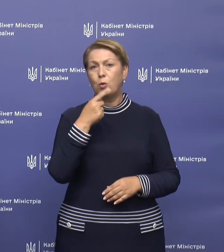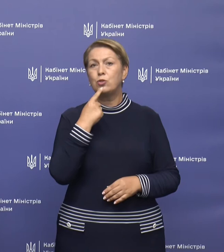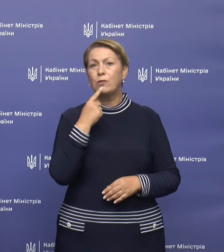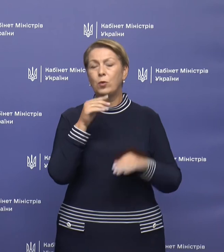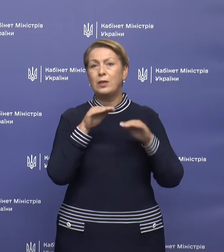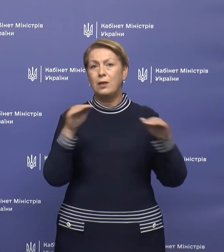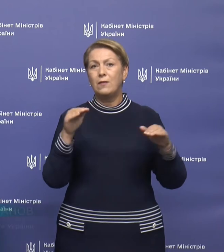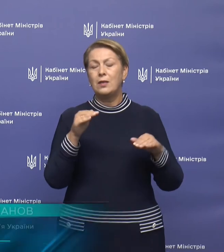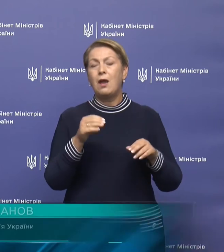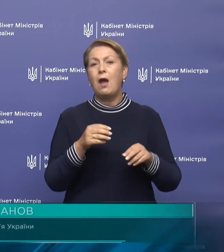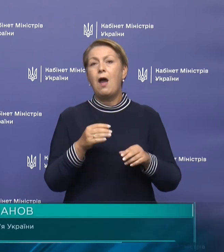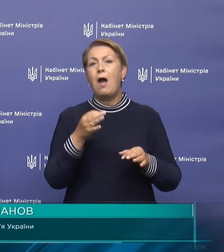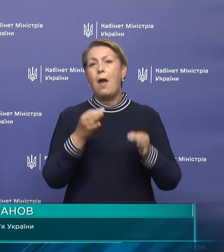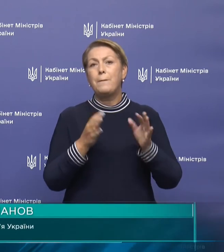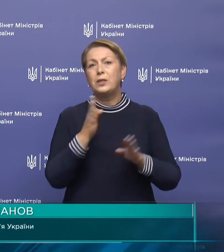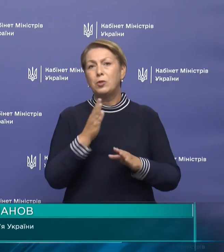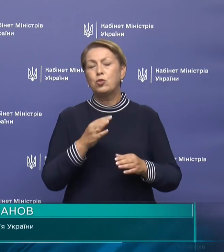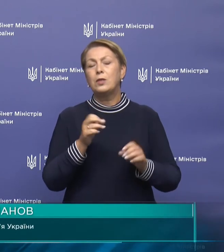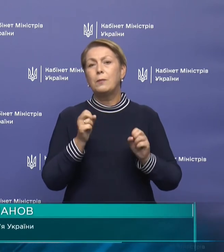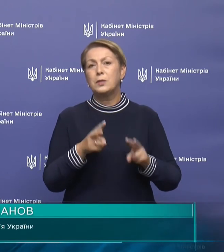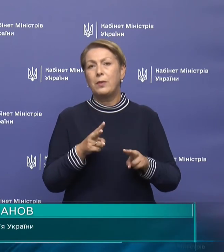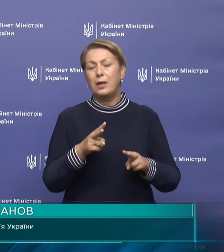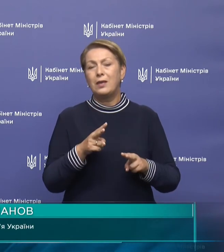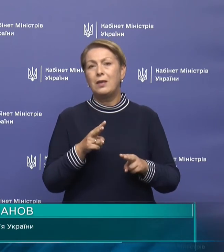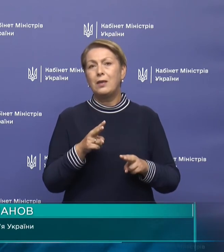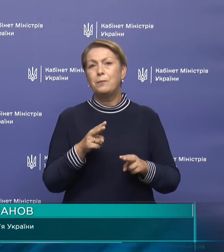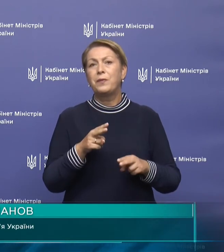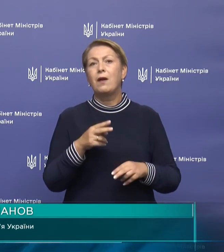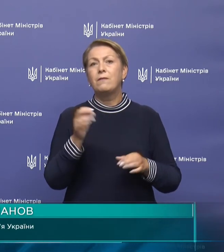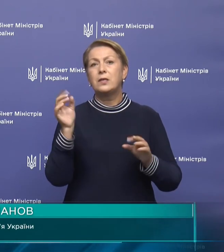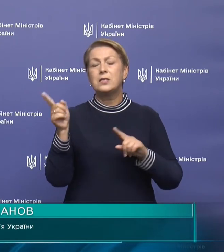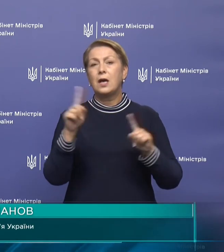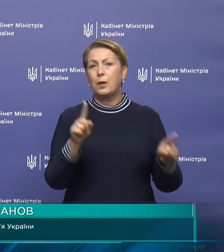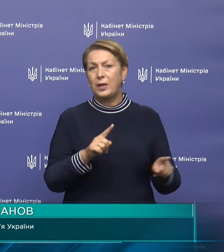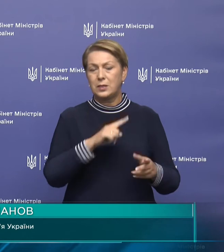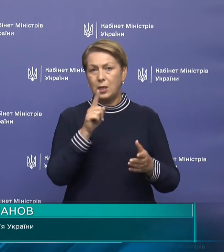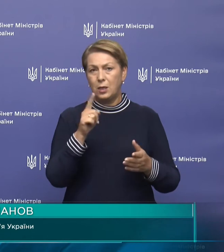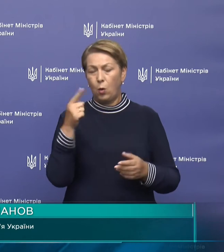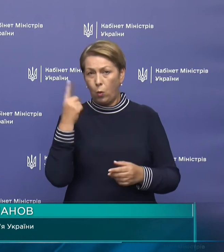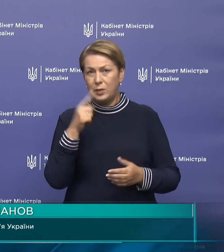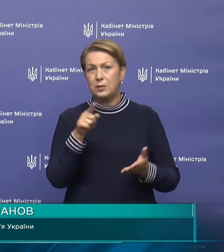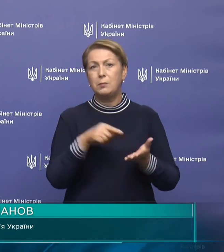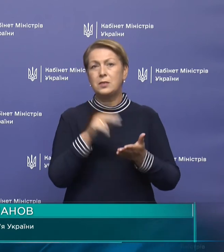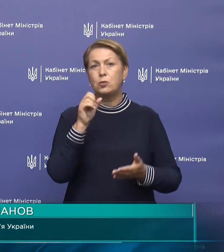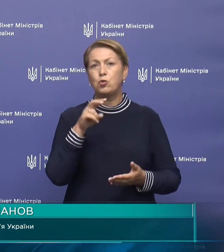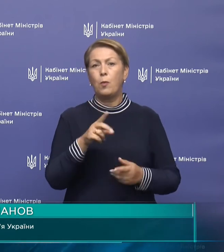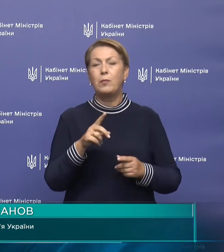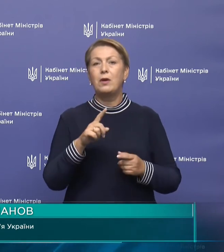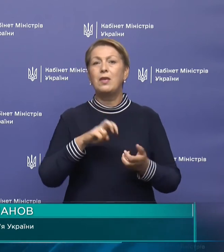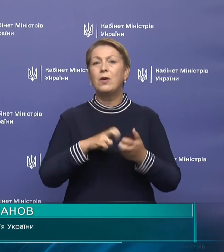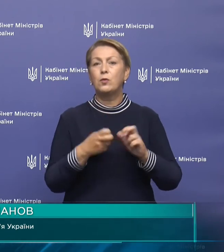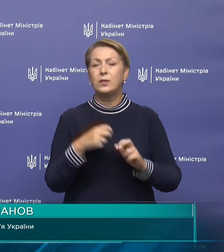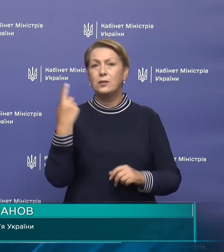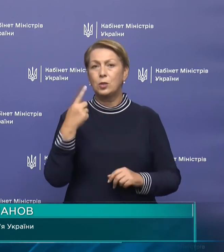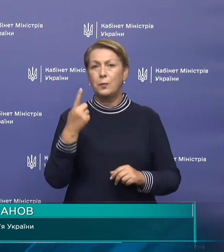рівень епідемічної небезпеки поширення COVID-19 в Закарпатській області міста Чоп, в Івано-Франківській